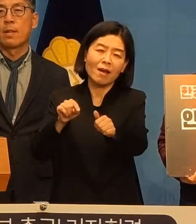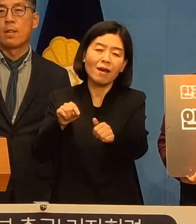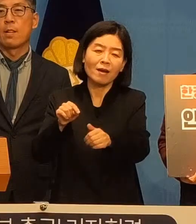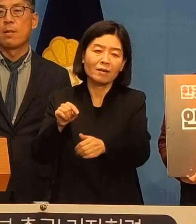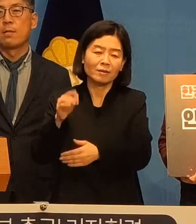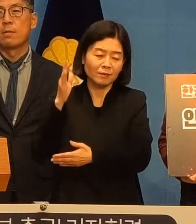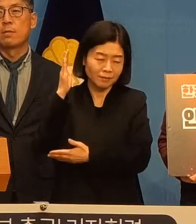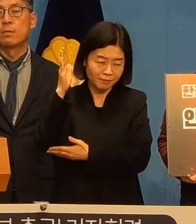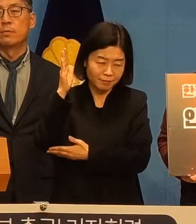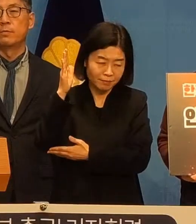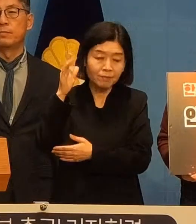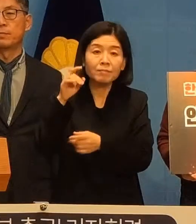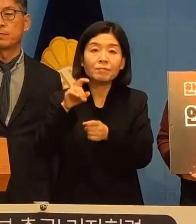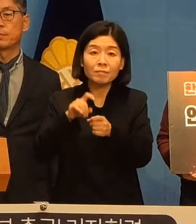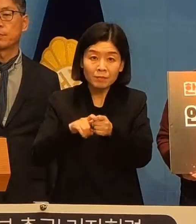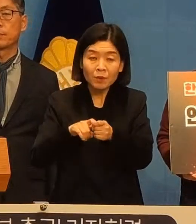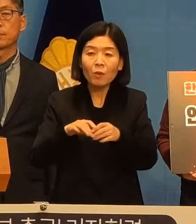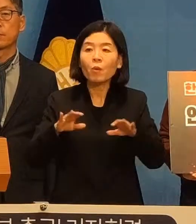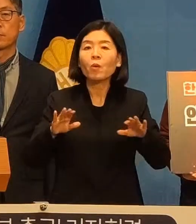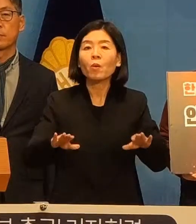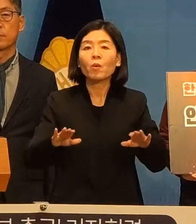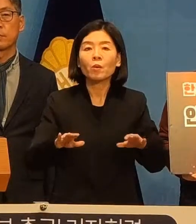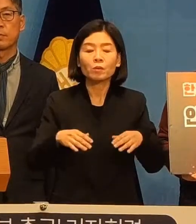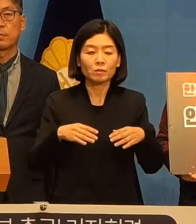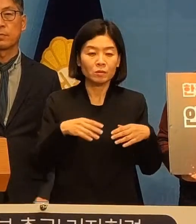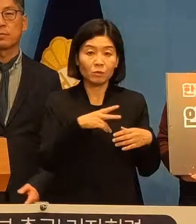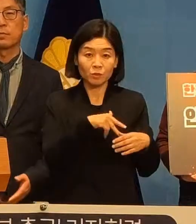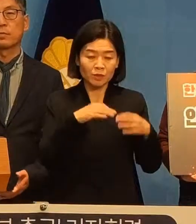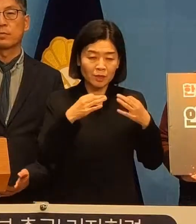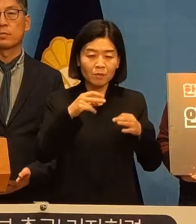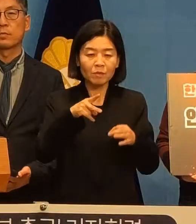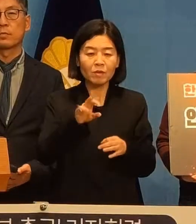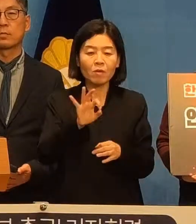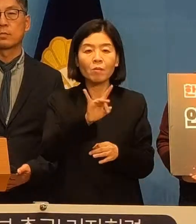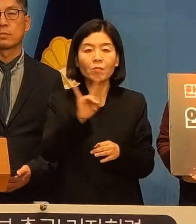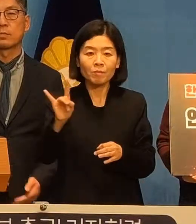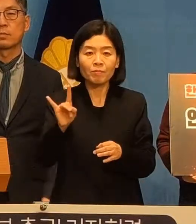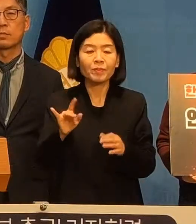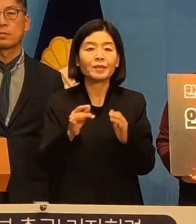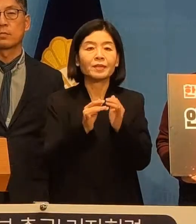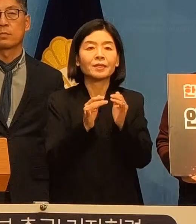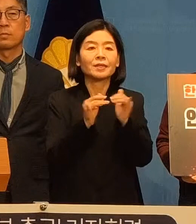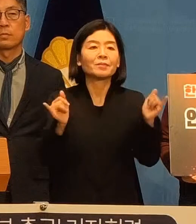우리가 온 국회의원 김영배와 시민단체 회원들입니다.